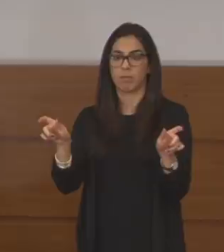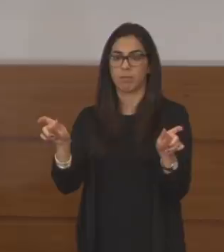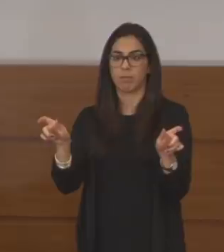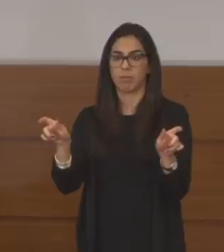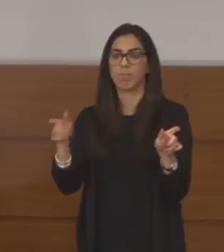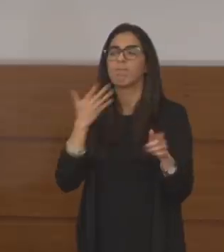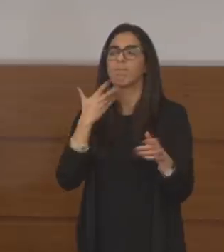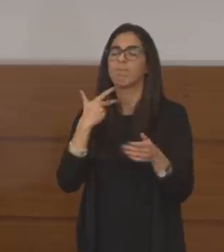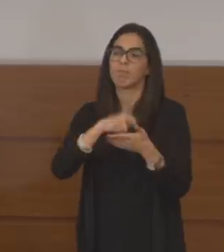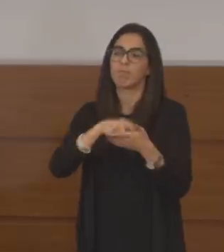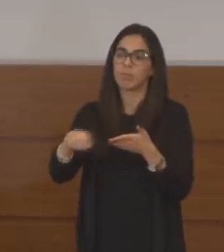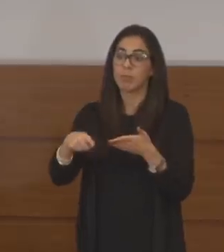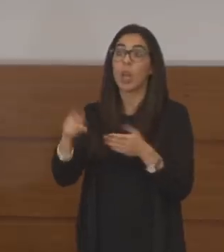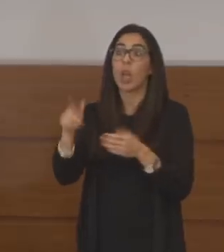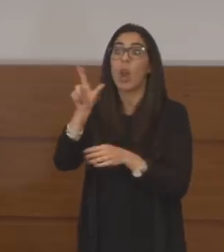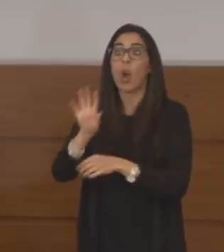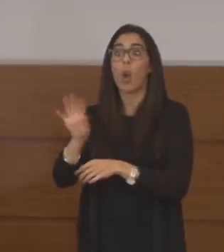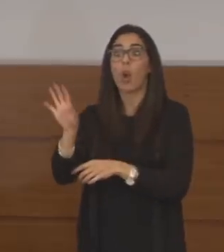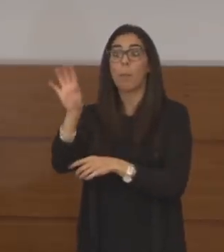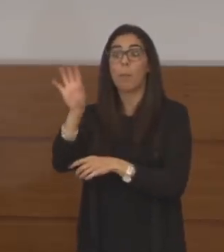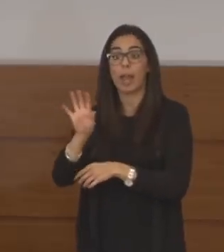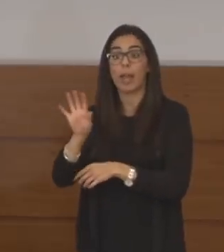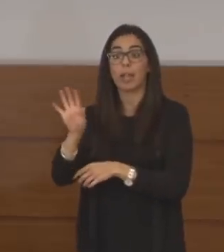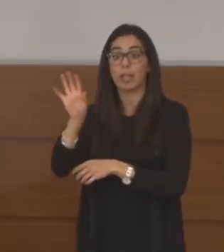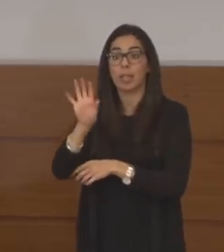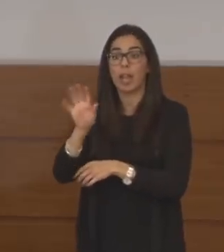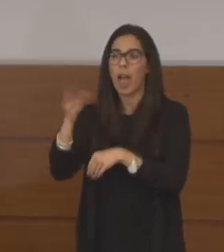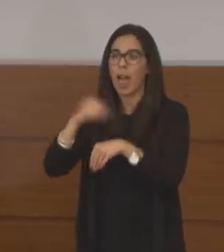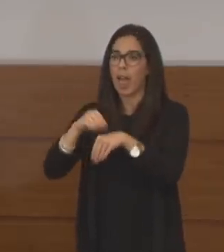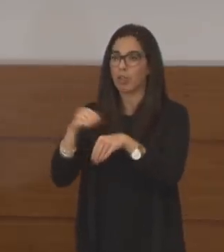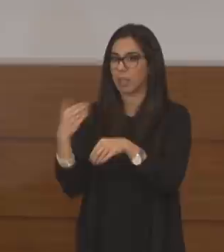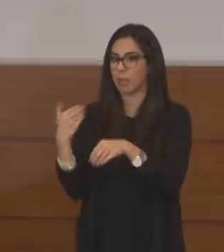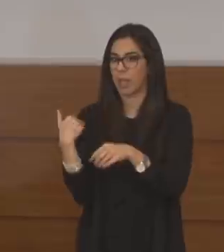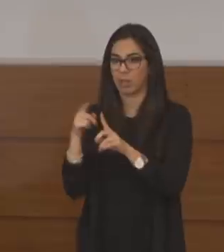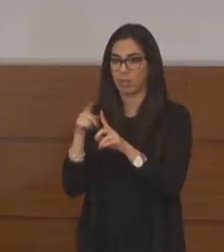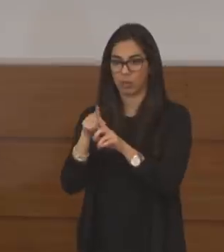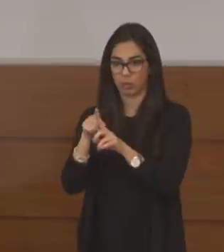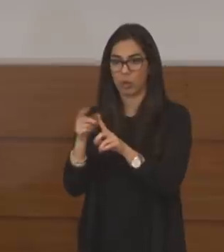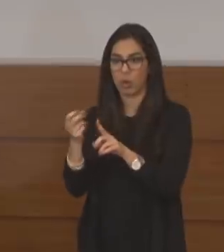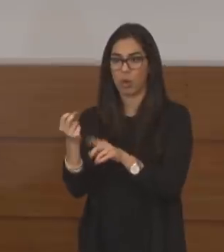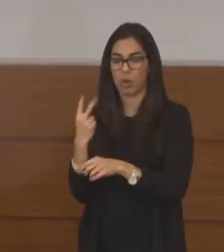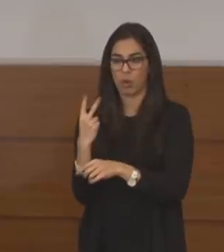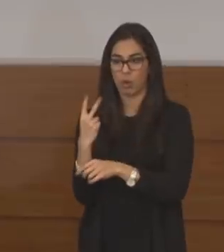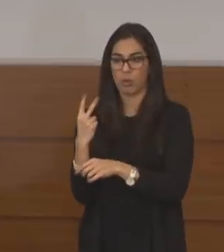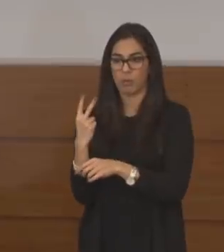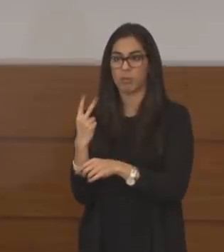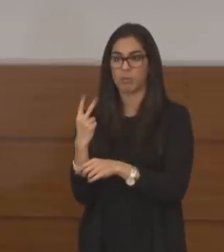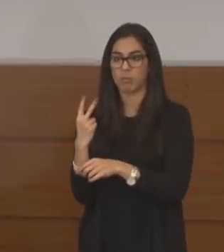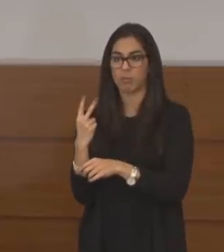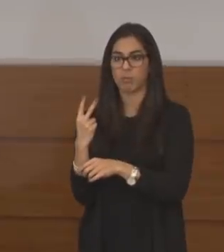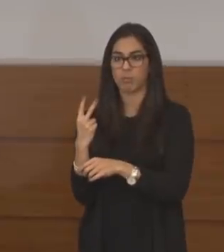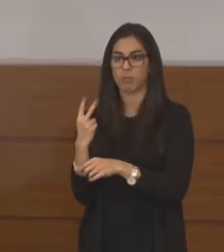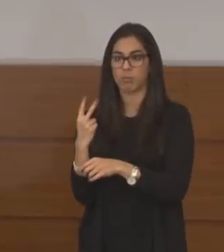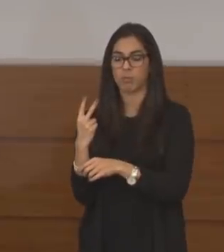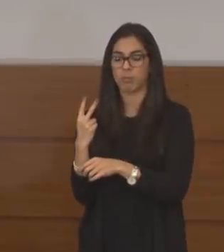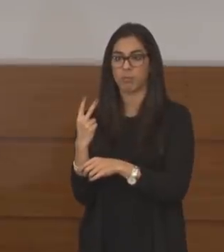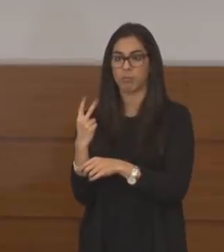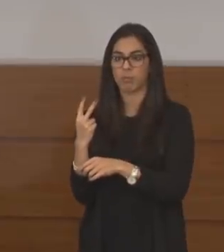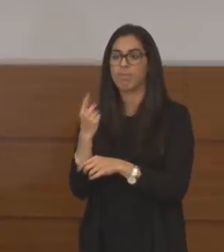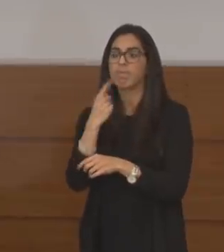regione lombardia abbiamo avuto un aggiornamento c'è stato detto che l'aggiornamento era un aggiornamento